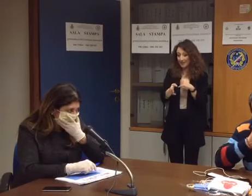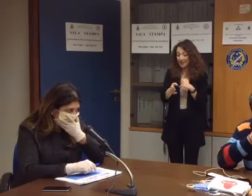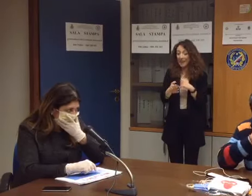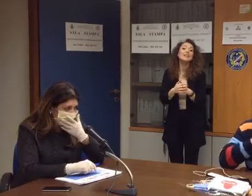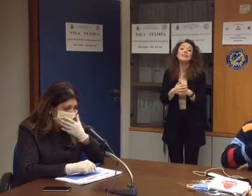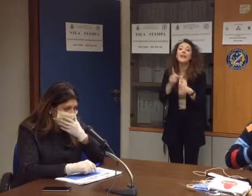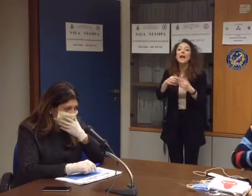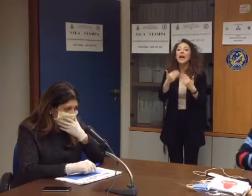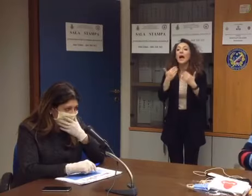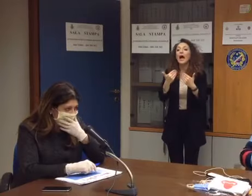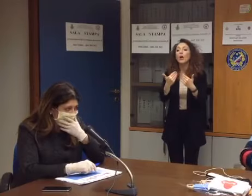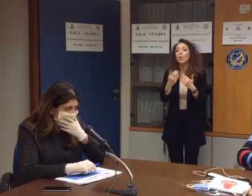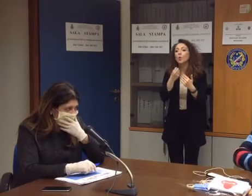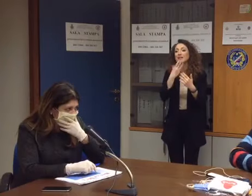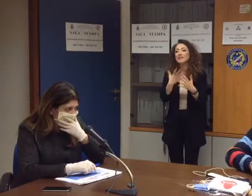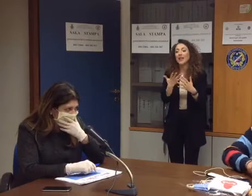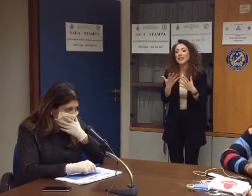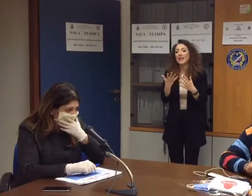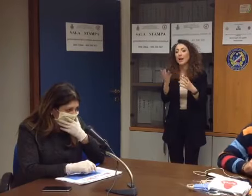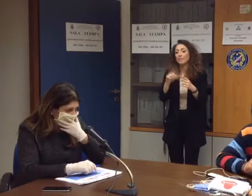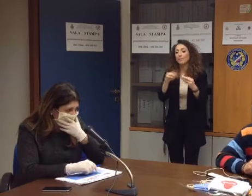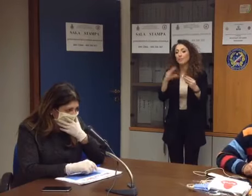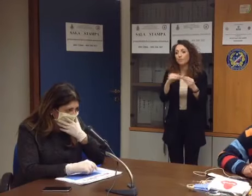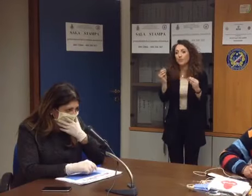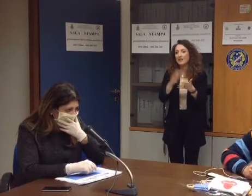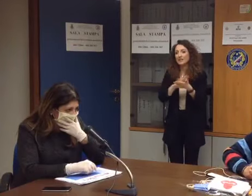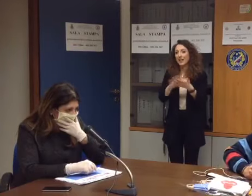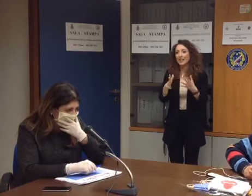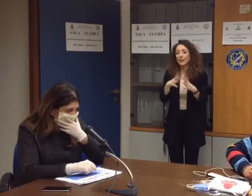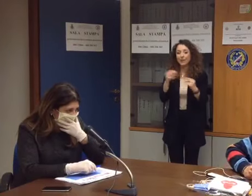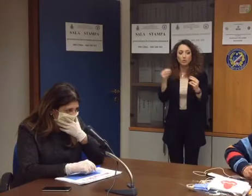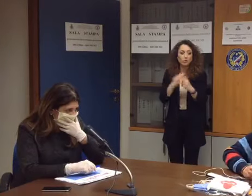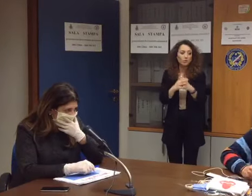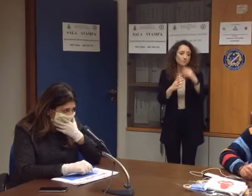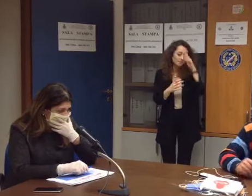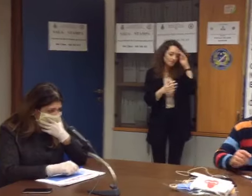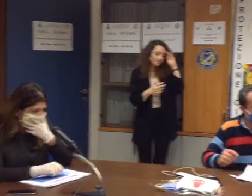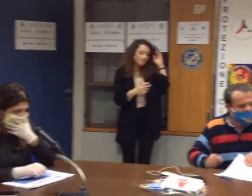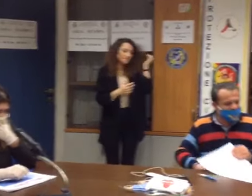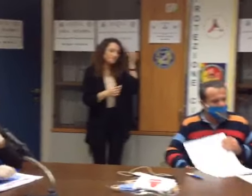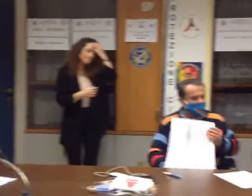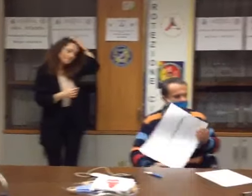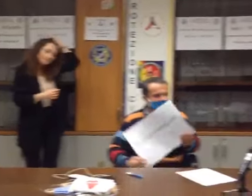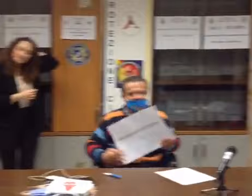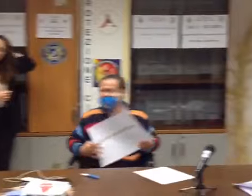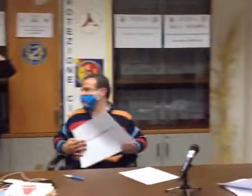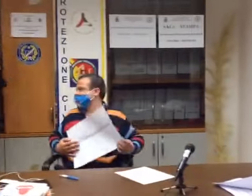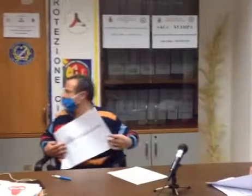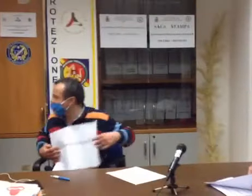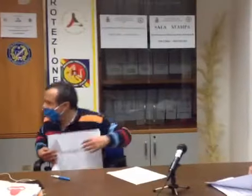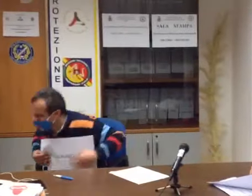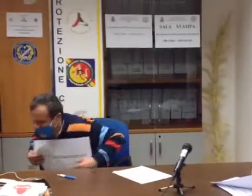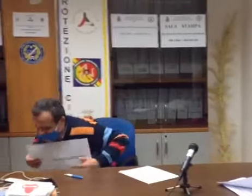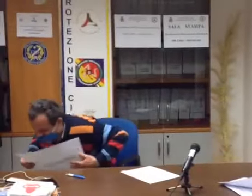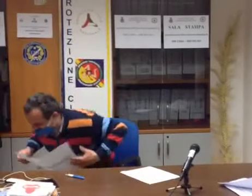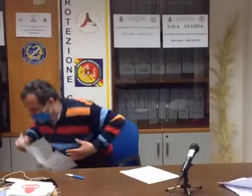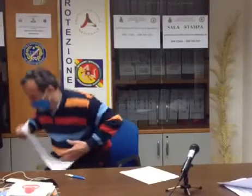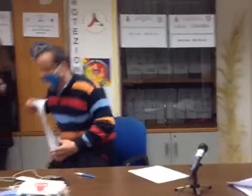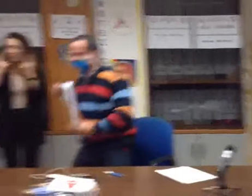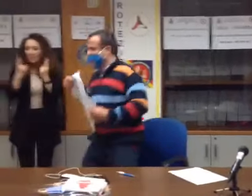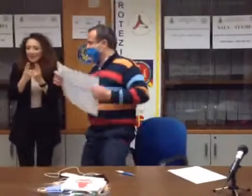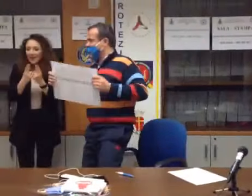Pasqua domani, prima di passare, anzi, minutoli, completiamo, anche se io e